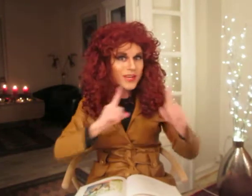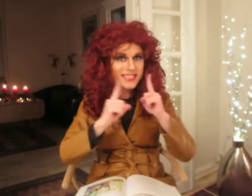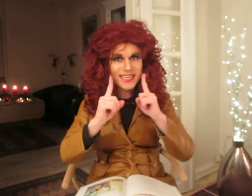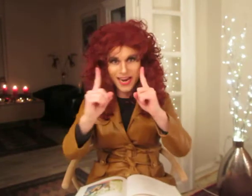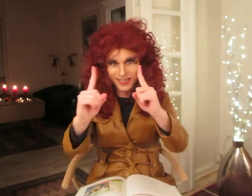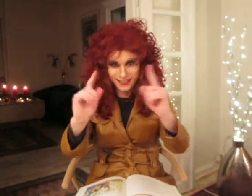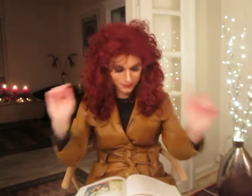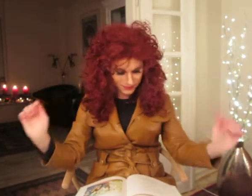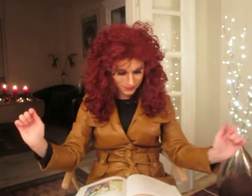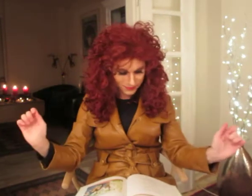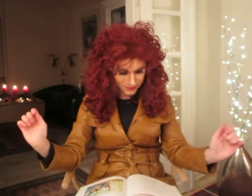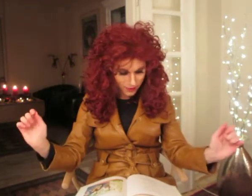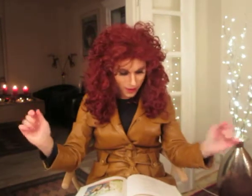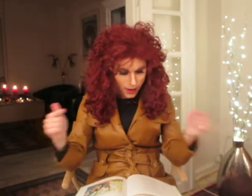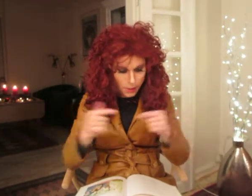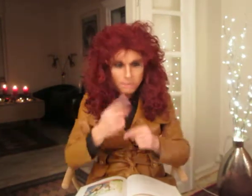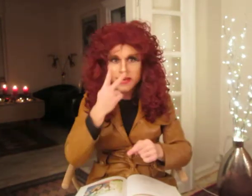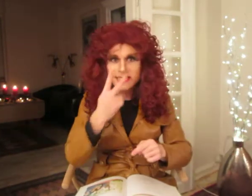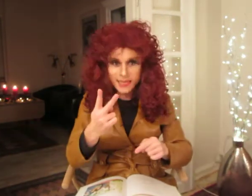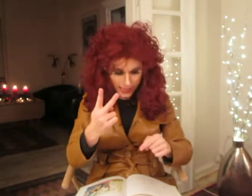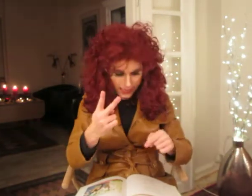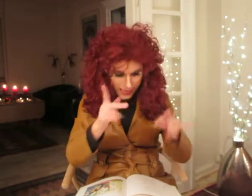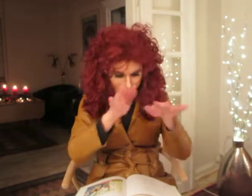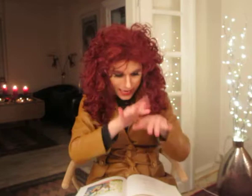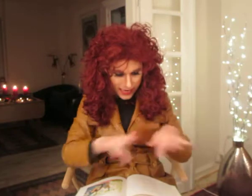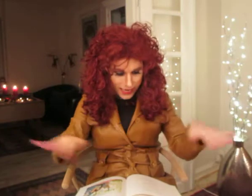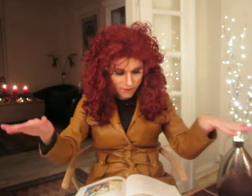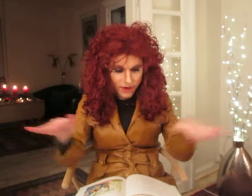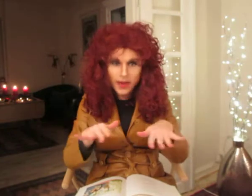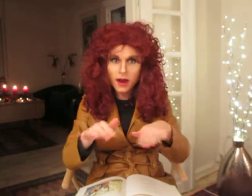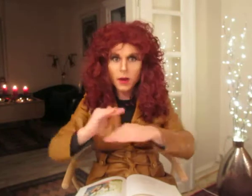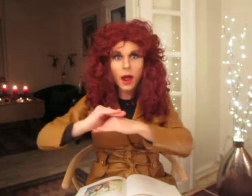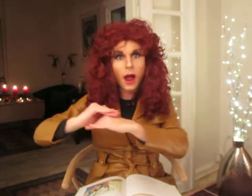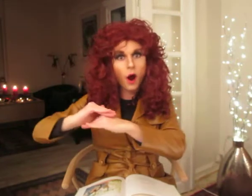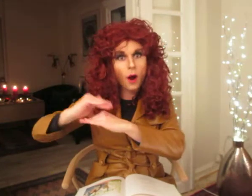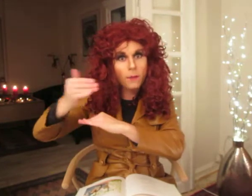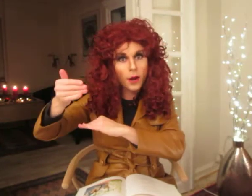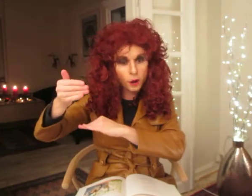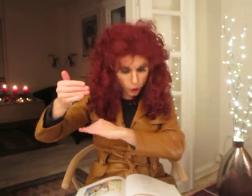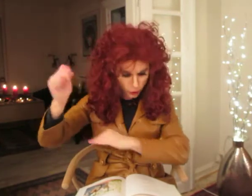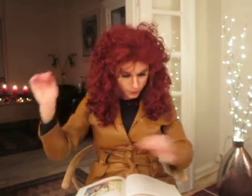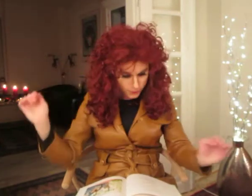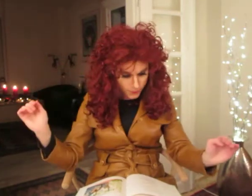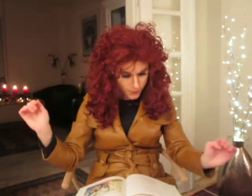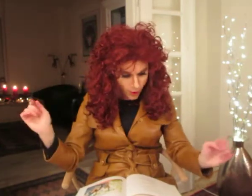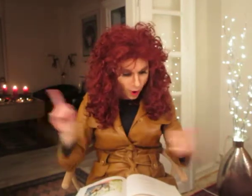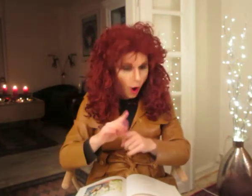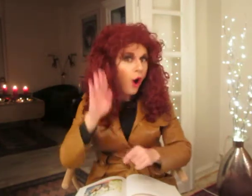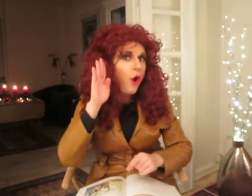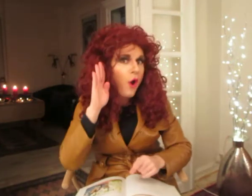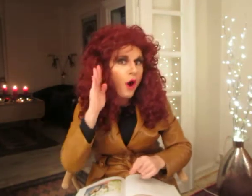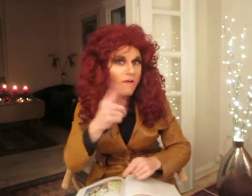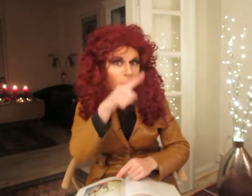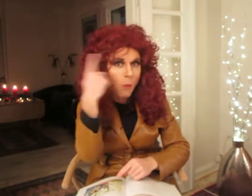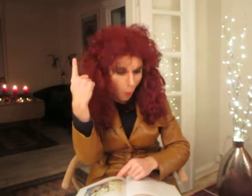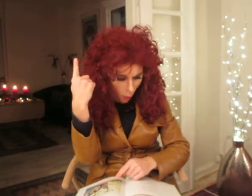Julesangen! Min tid! Klavier er op og luk! Og hører på mor!